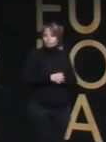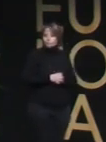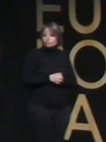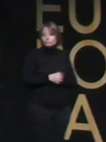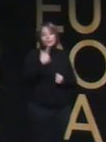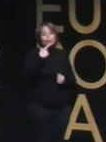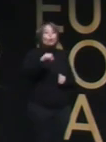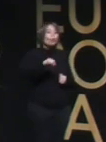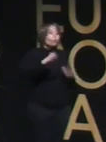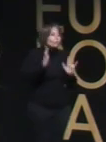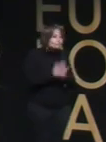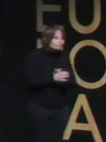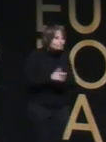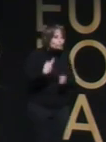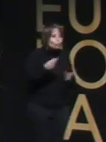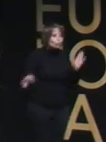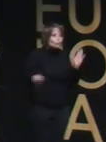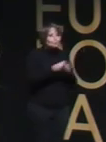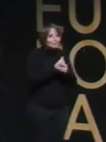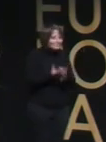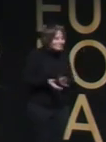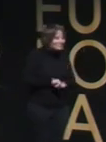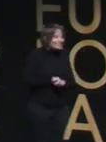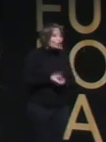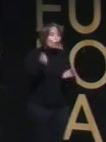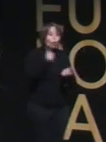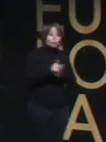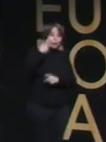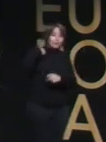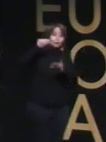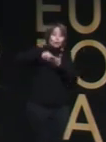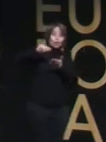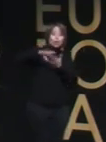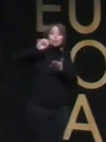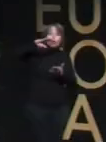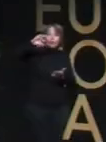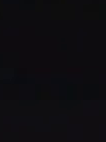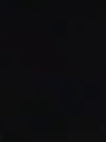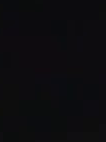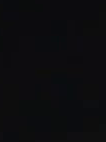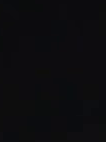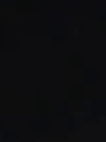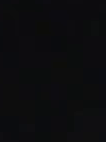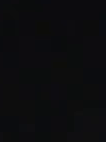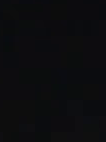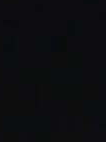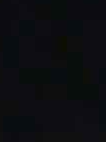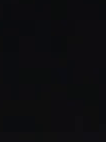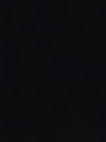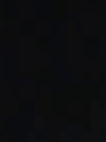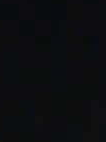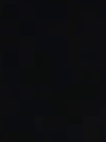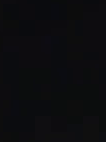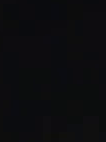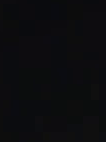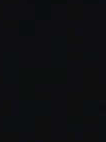Joder, entonces a tomar por saco. Te voy a decir, ¿volvemos a Sócrates o qué hacemos? ¿No? Ahora, la diferencia es que Sócrates no ha hablado de las comidas y las cenas. Igual tenemos un poco de